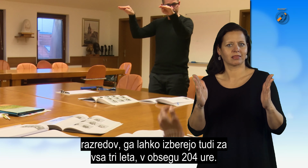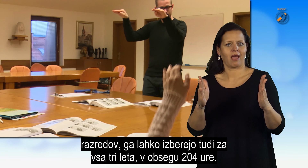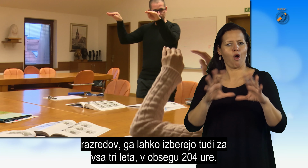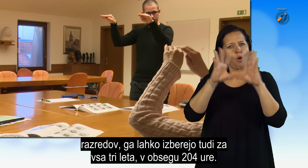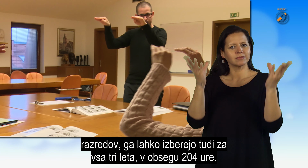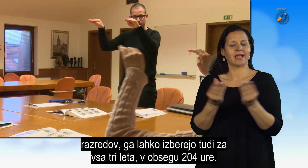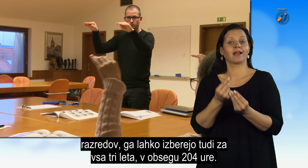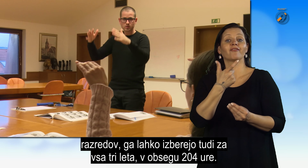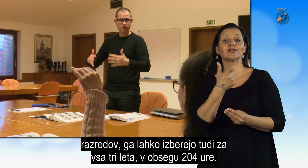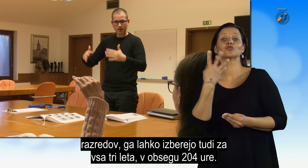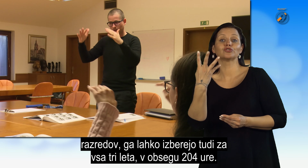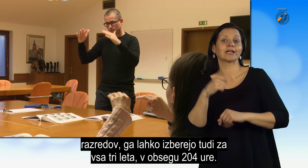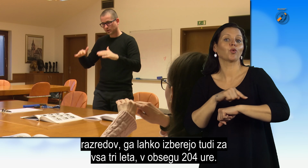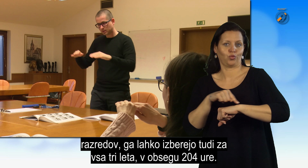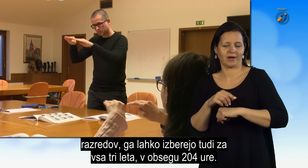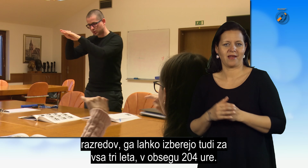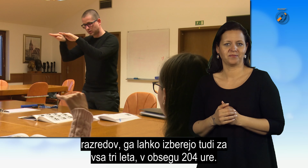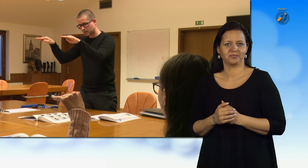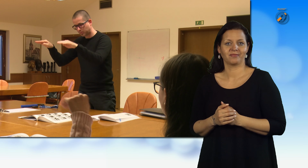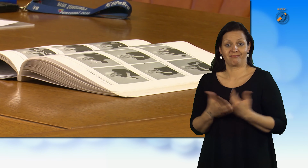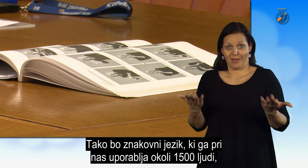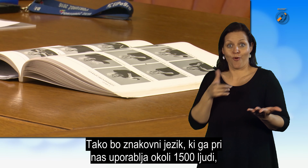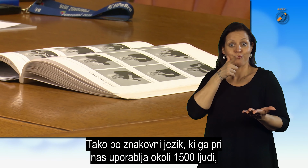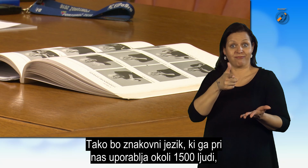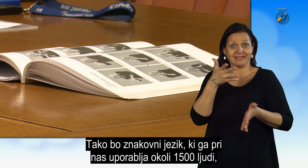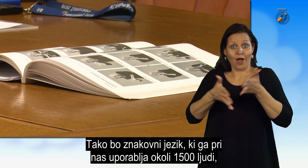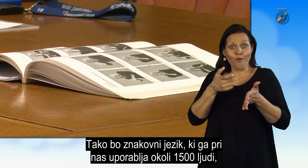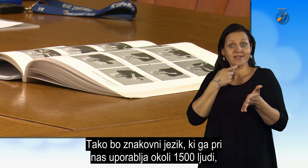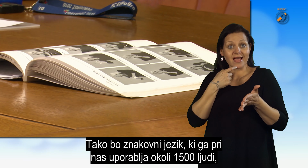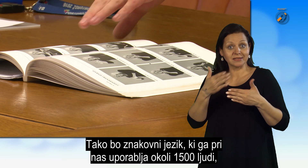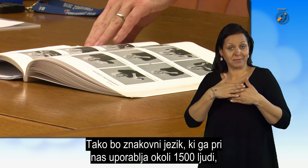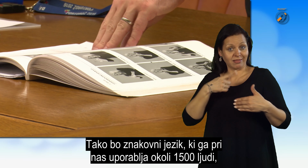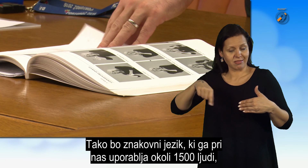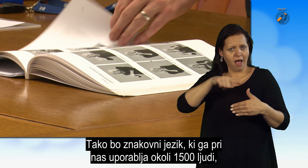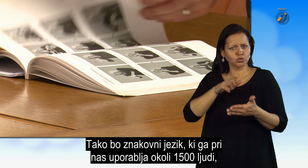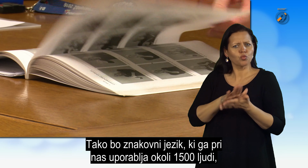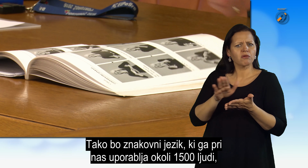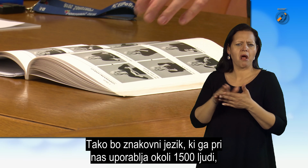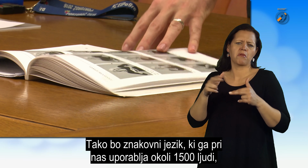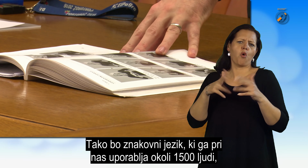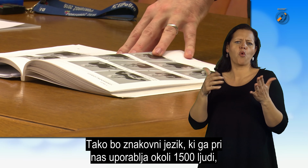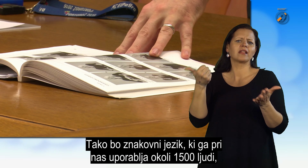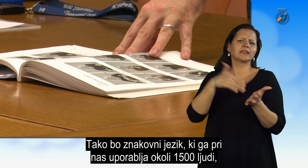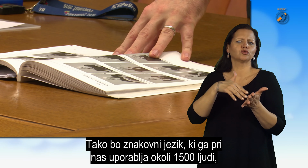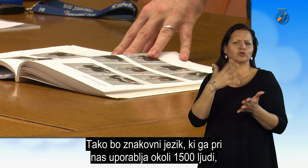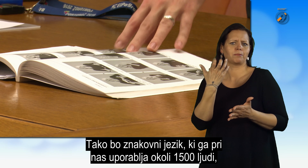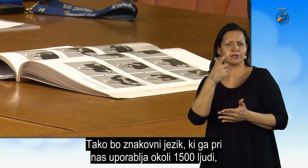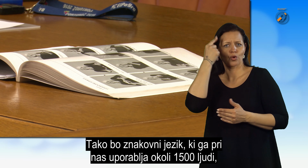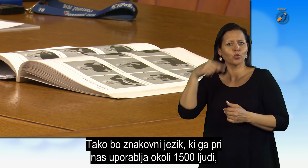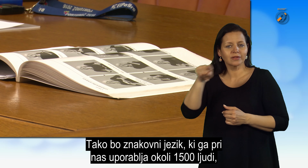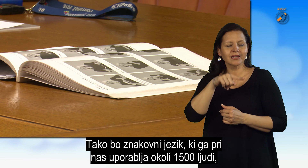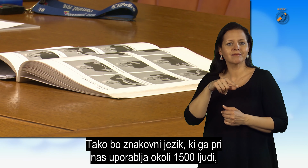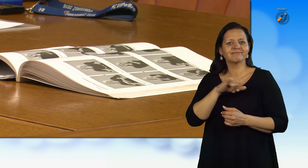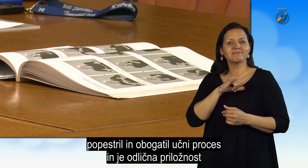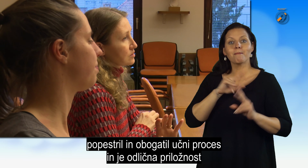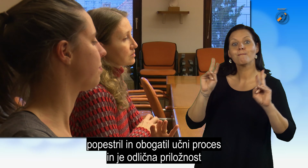v obsegu 204 ure. Tako bo znakovni jezik, ki ga pri nas uporablja okoli